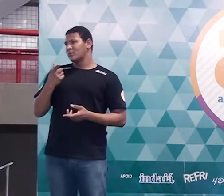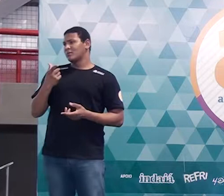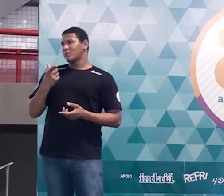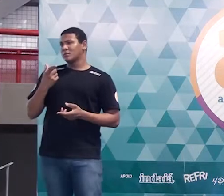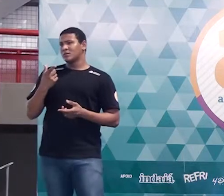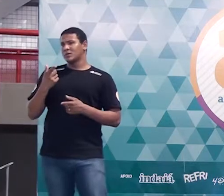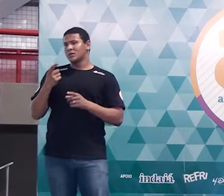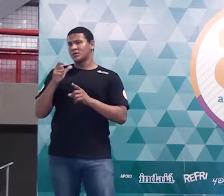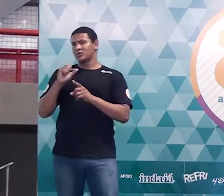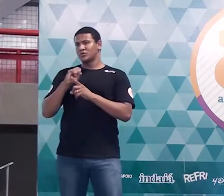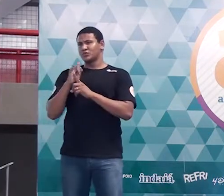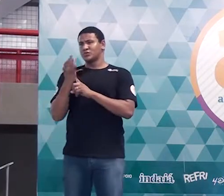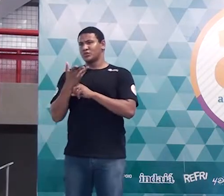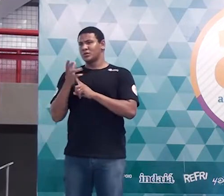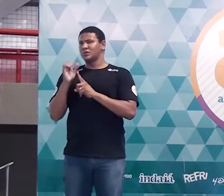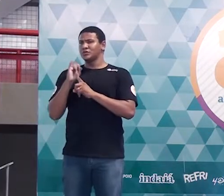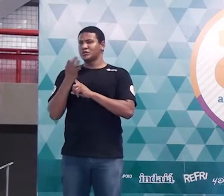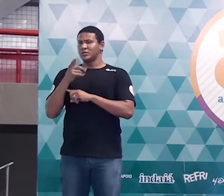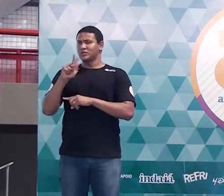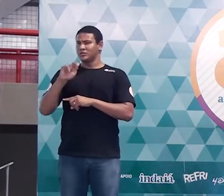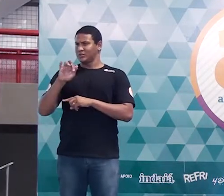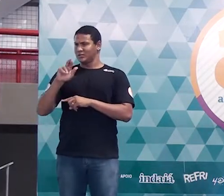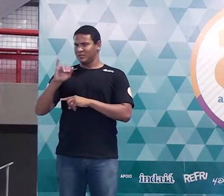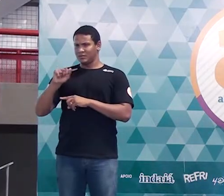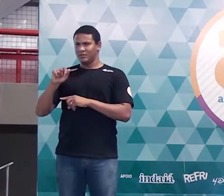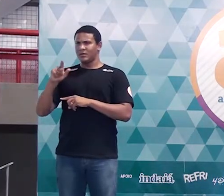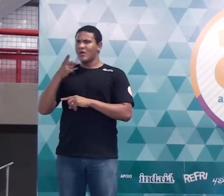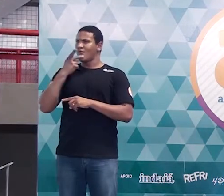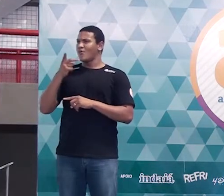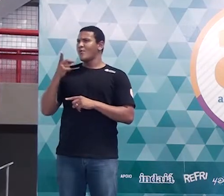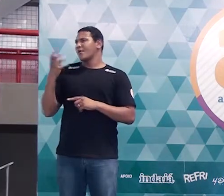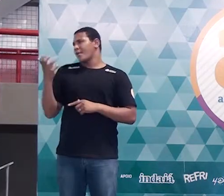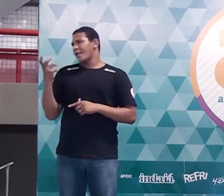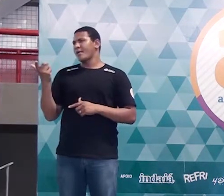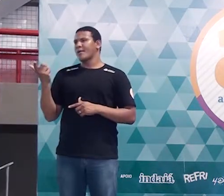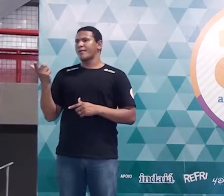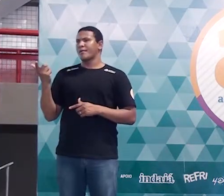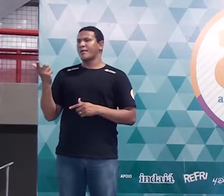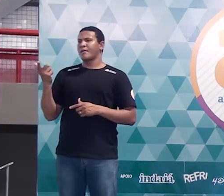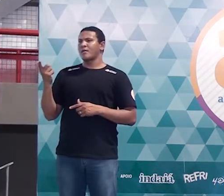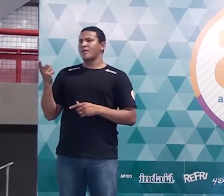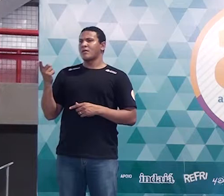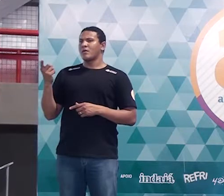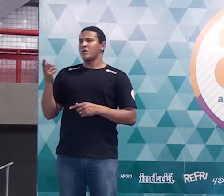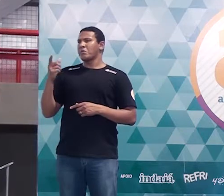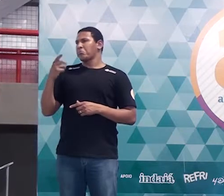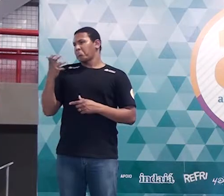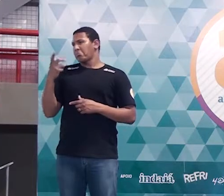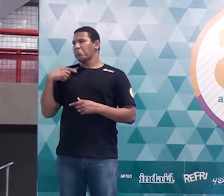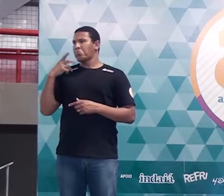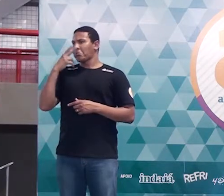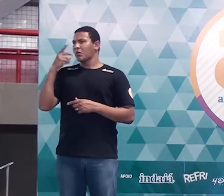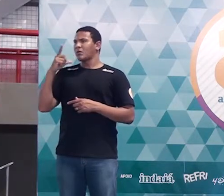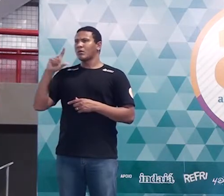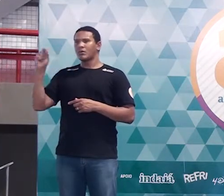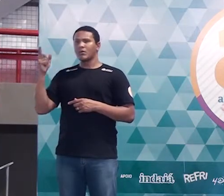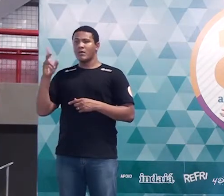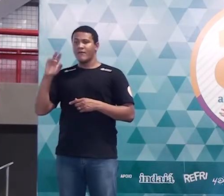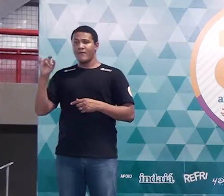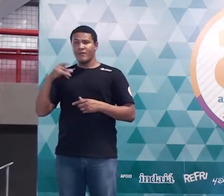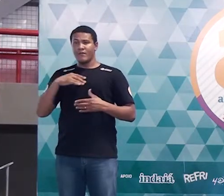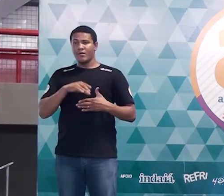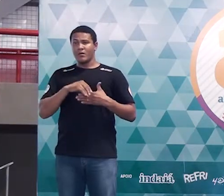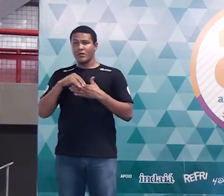lá quando eles querem dizer que vão sair para transar, para fazer alguma coisa, diz que vai levar o Bernardo